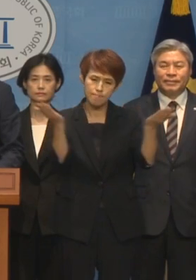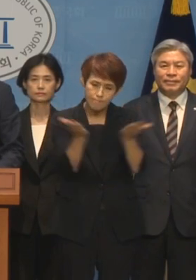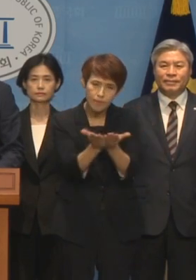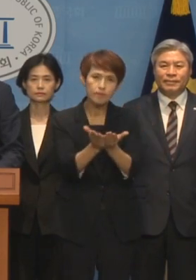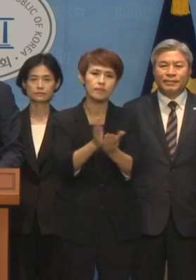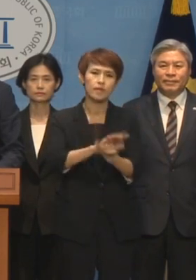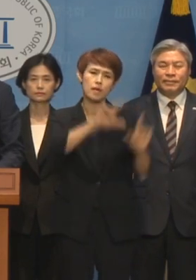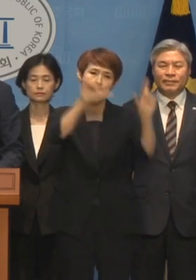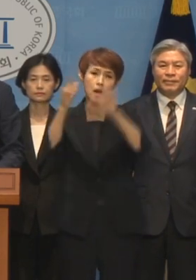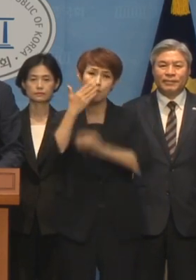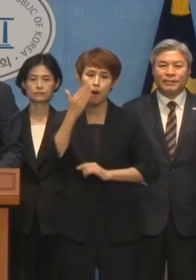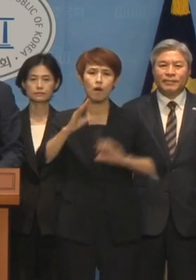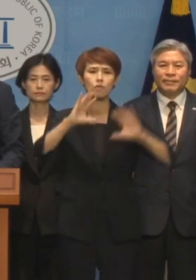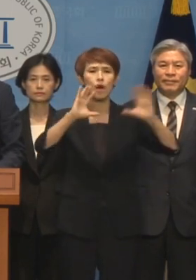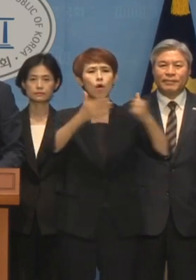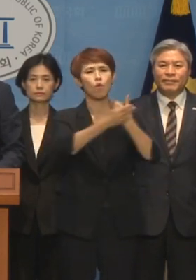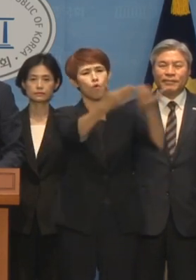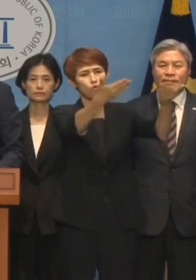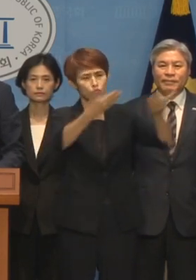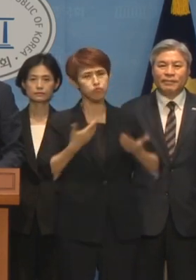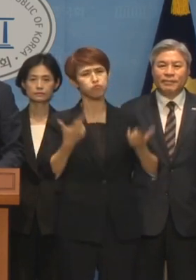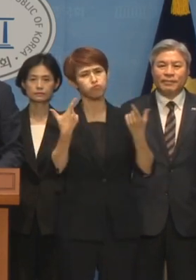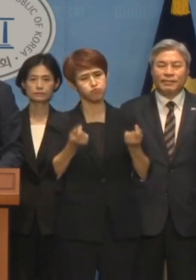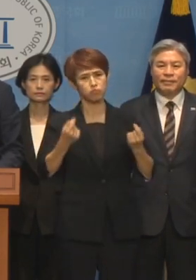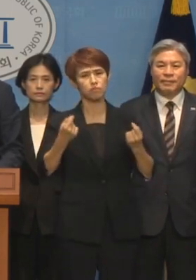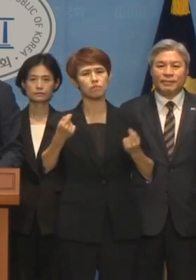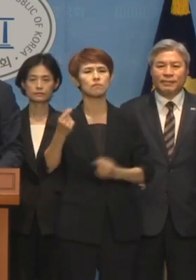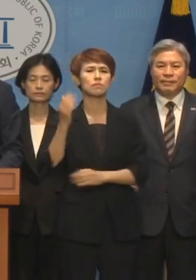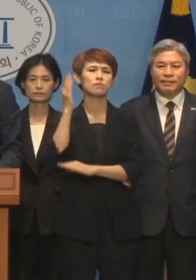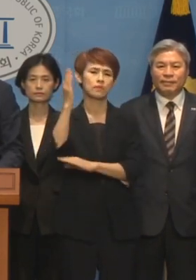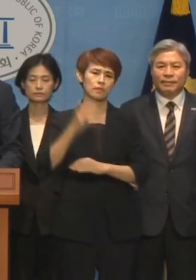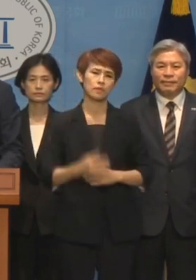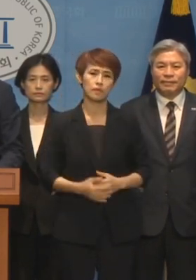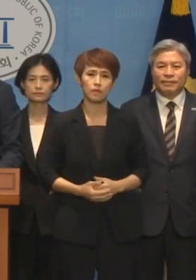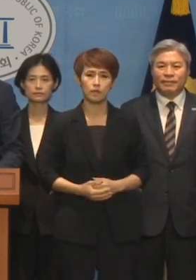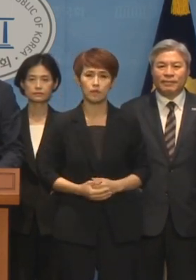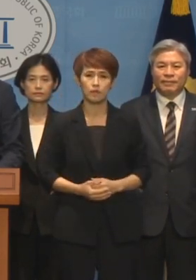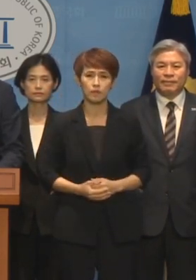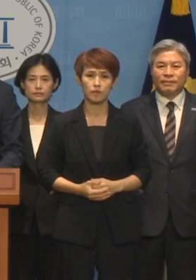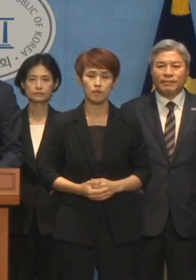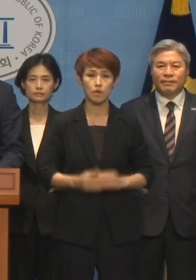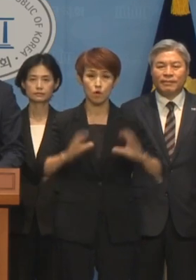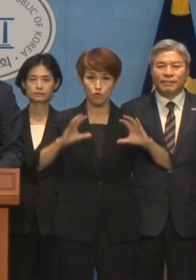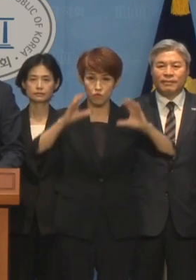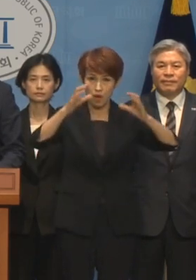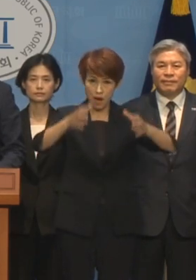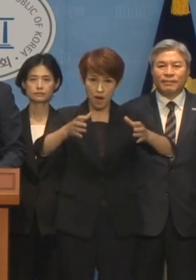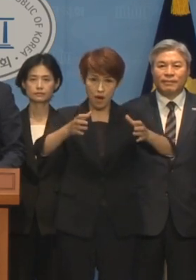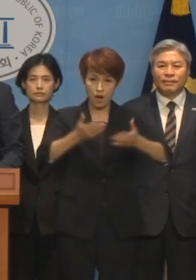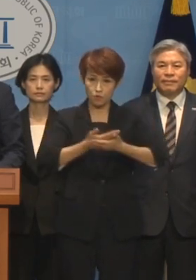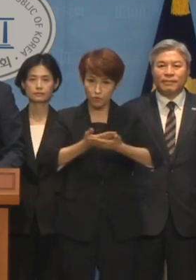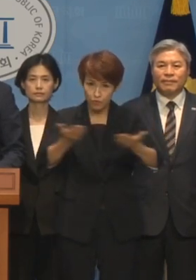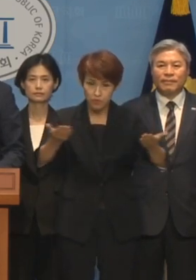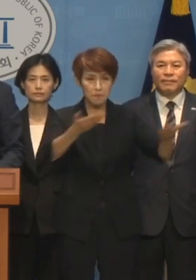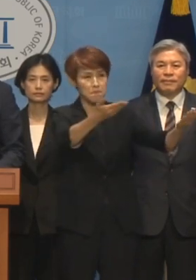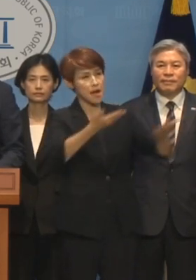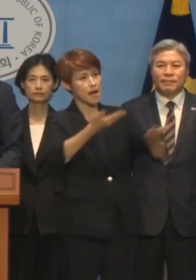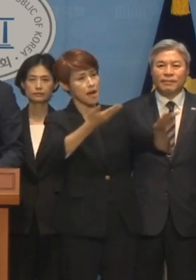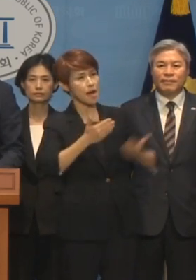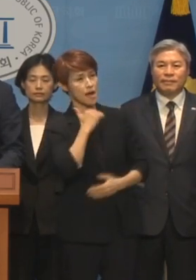있도록 국가가 보장해야 한다고 말씀하십니다. 이는 국가가 베푸는 시혜가